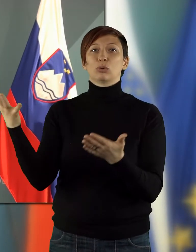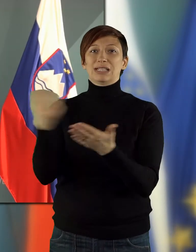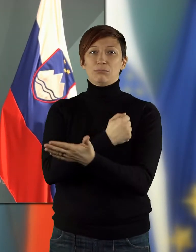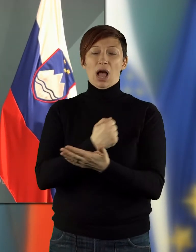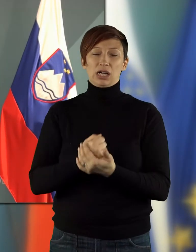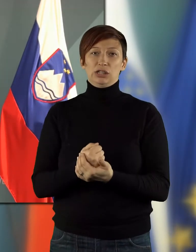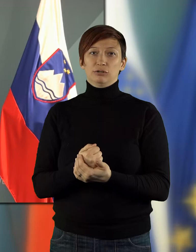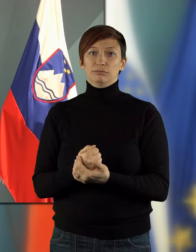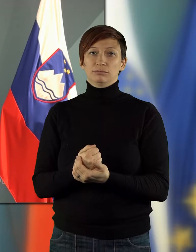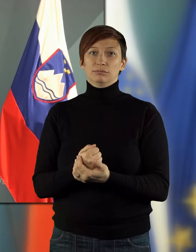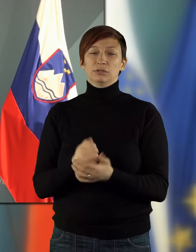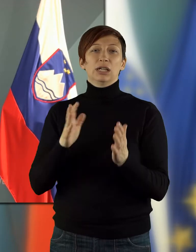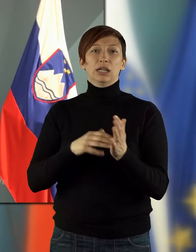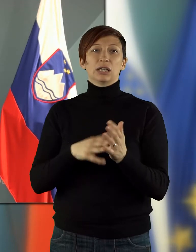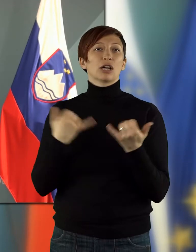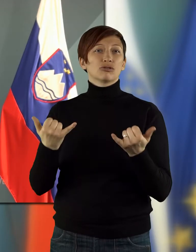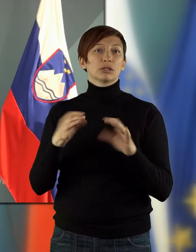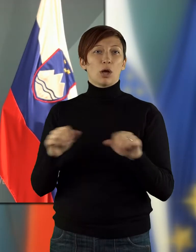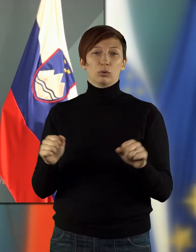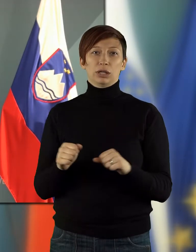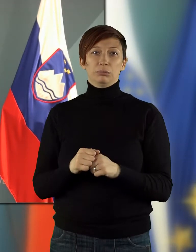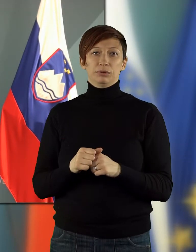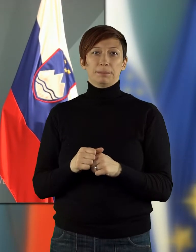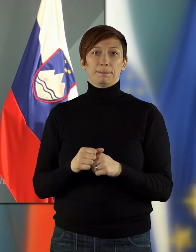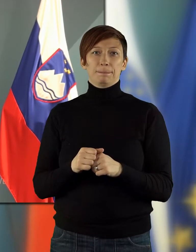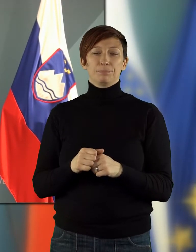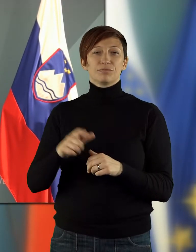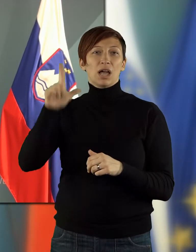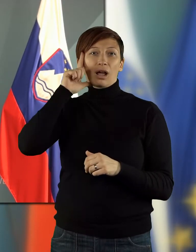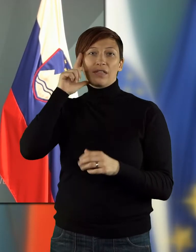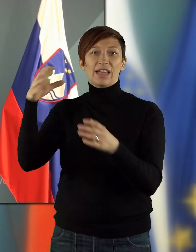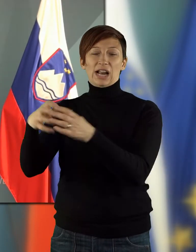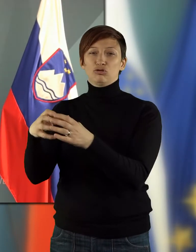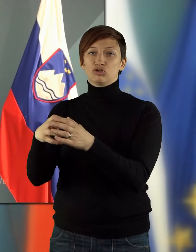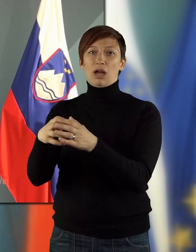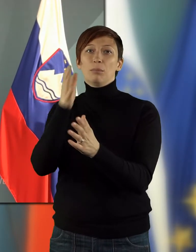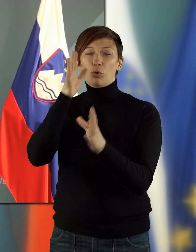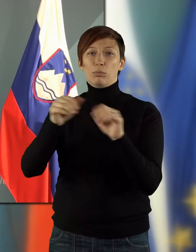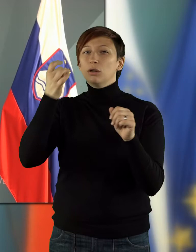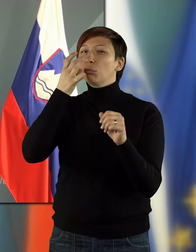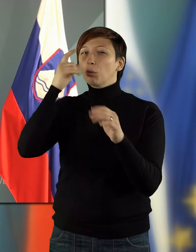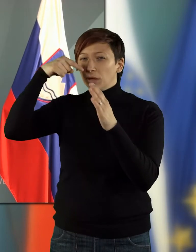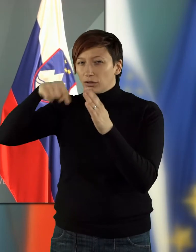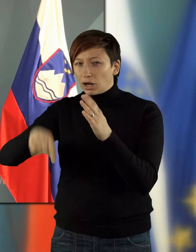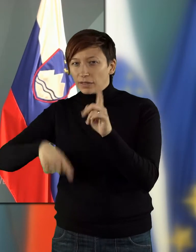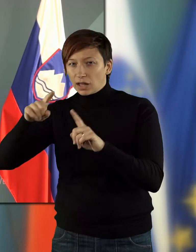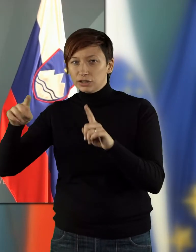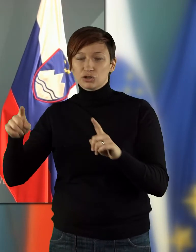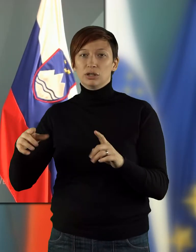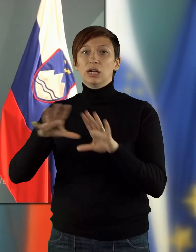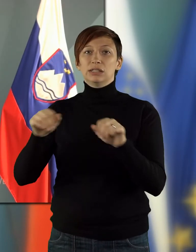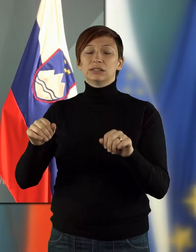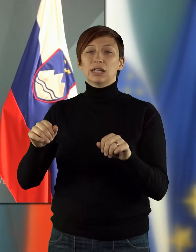zato, da zmagajo. Kakšni so sedaj ukrepi? Generalštab bo opravil poglobljeno